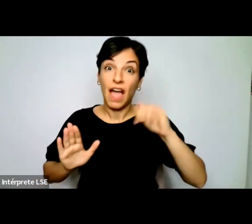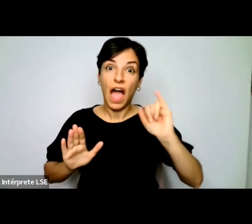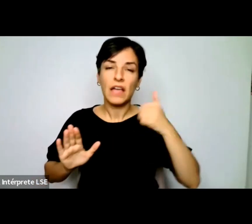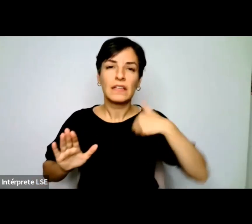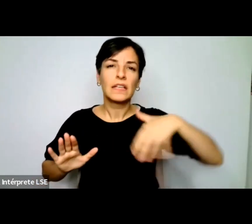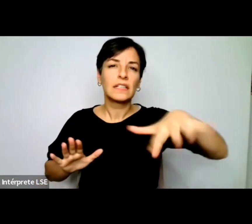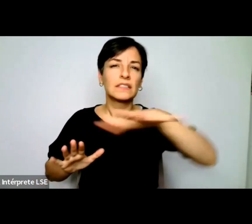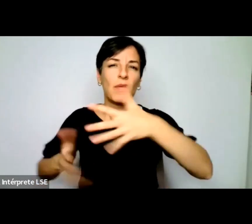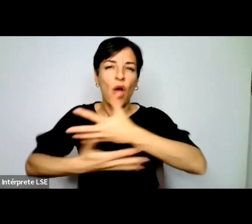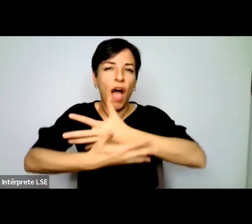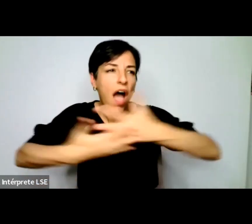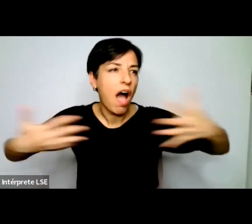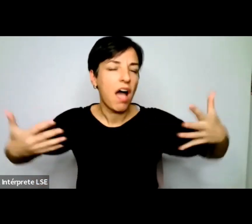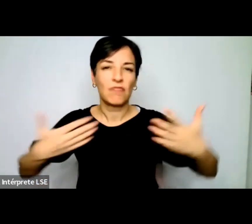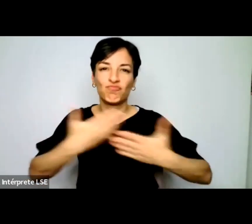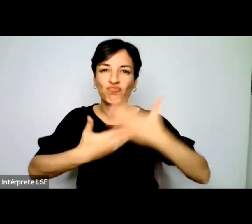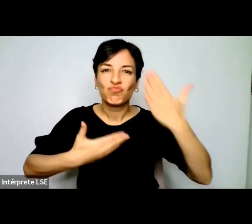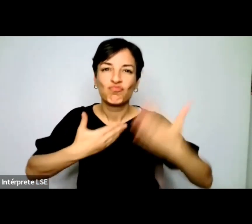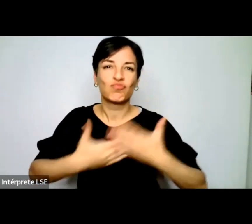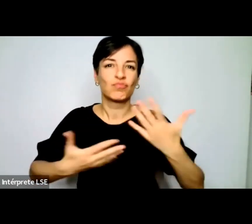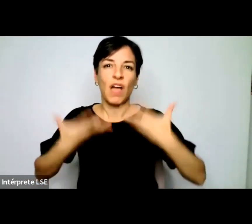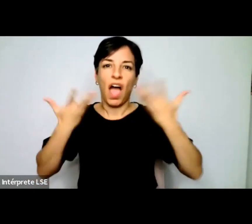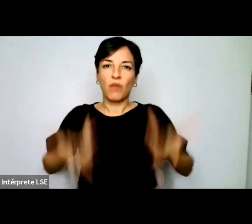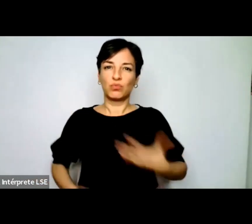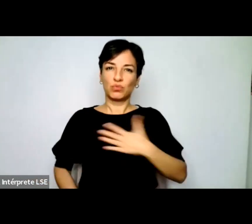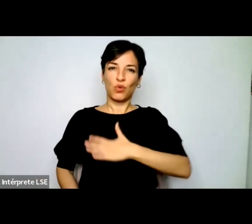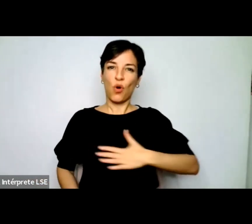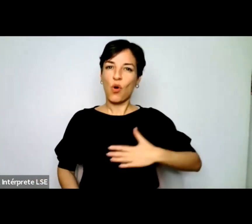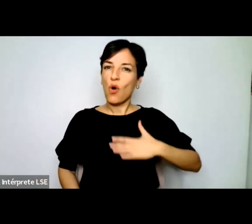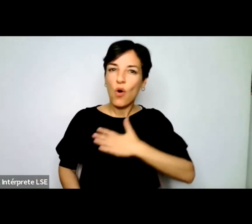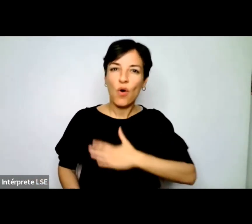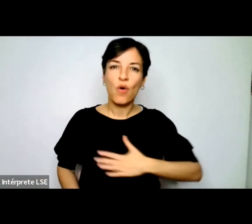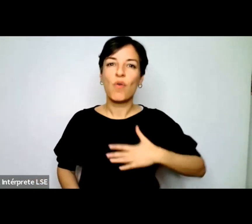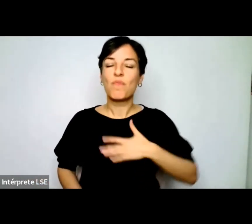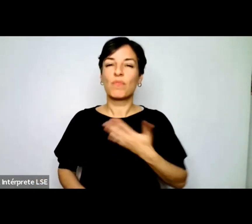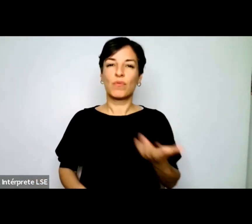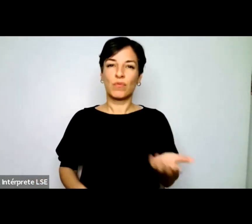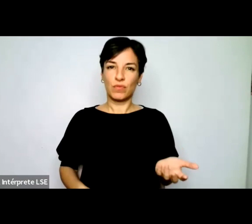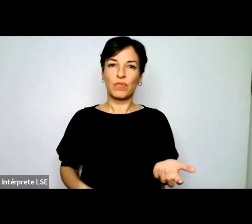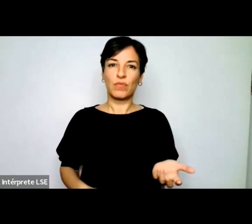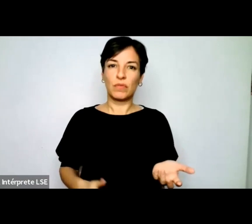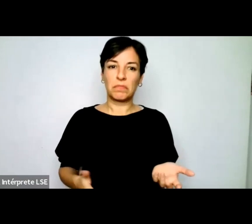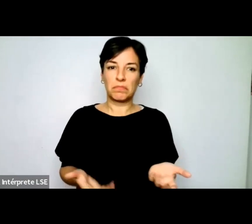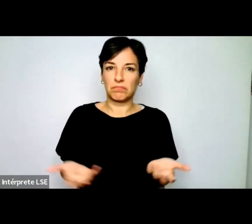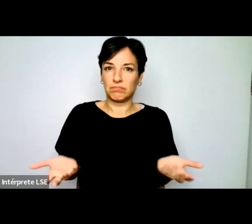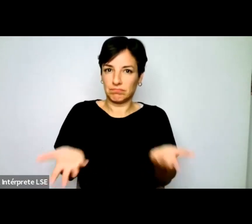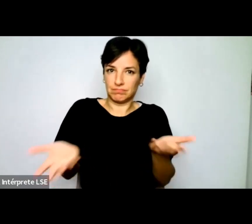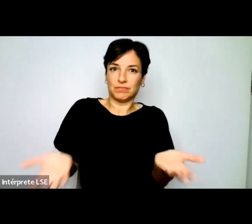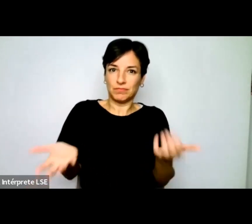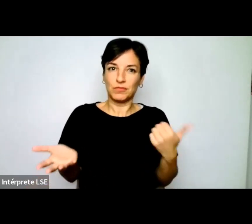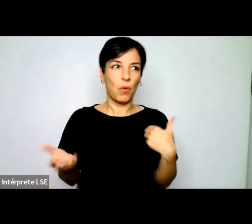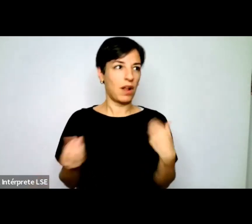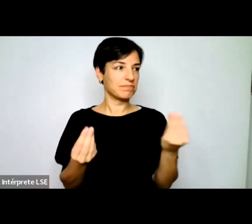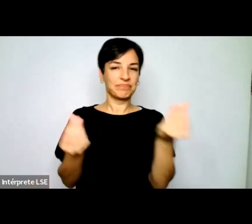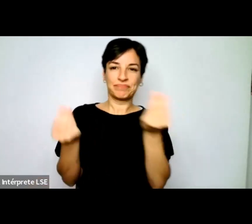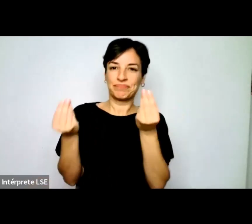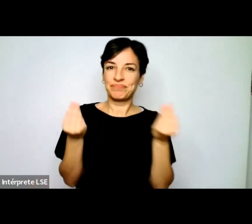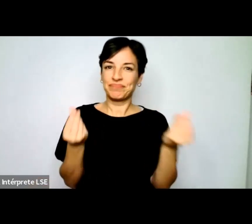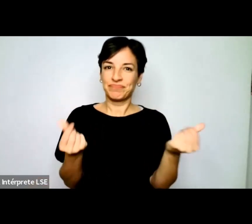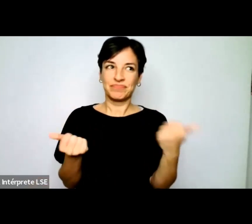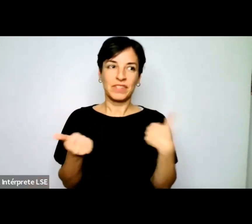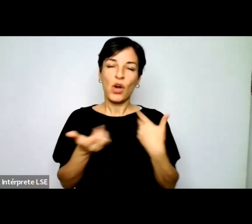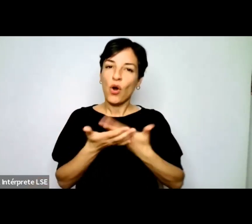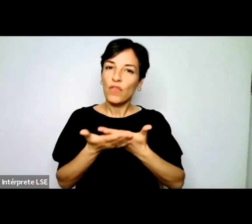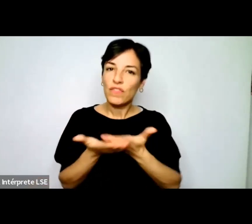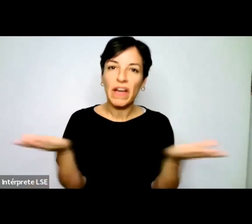espacios cómodos donde os podáis sentir pues, a gusto y eso, ¿no? Con un clima de